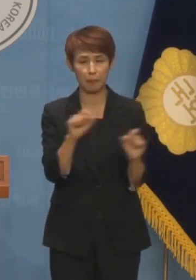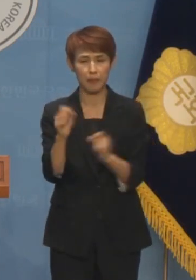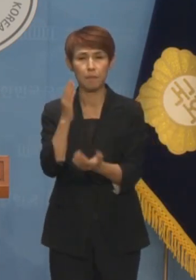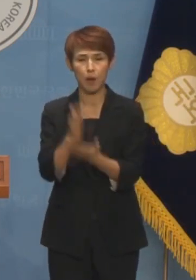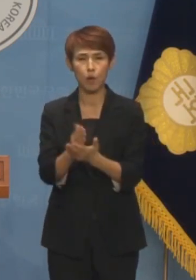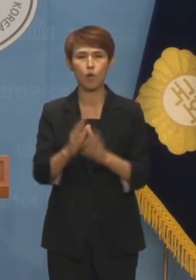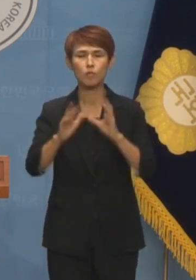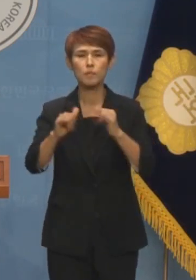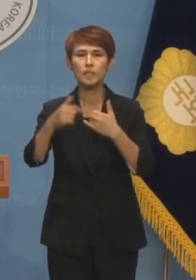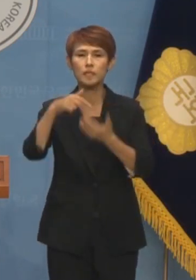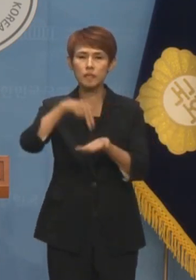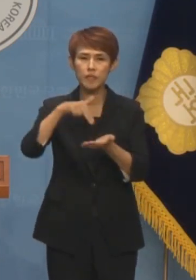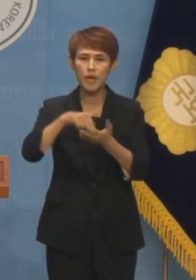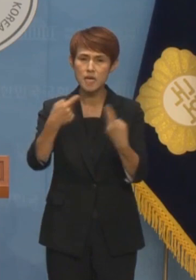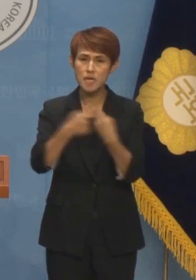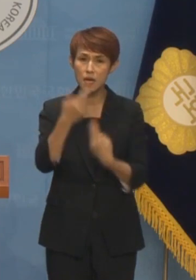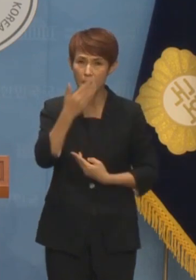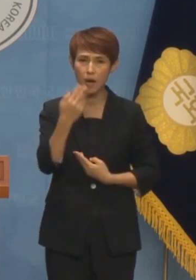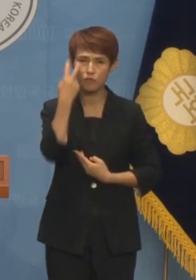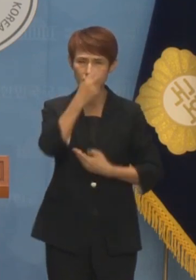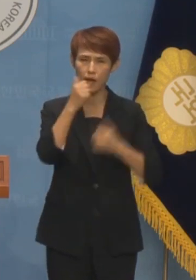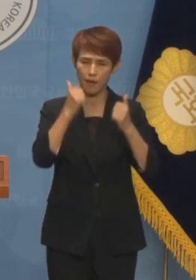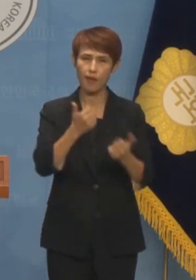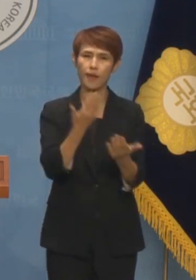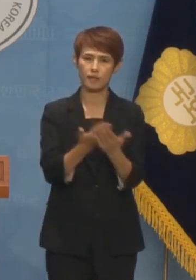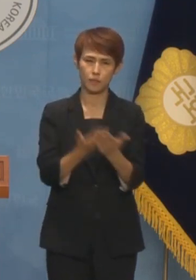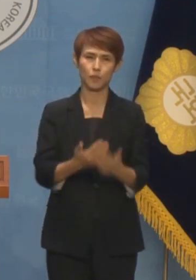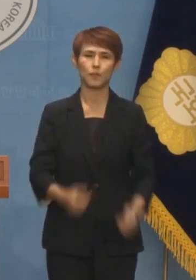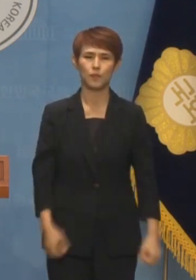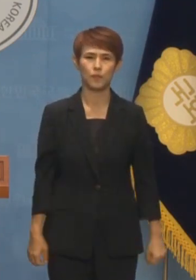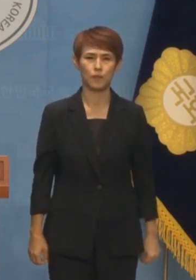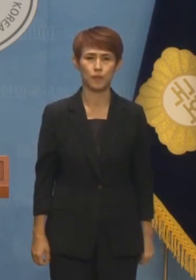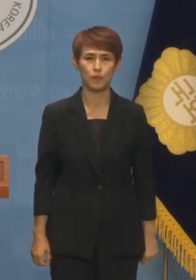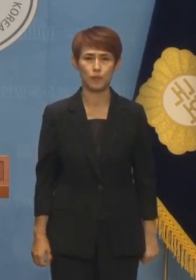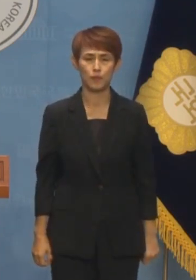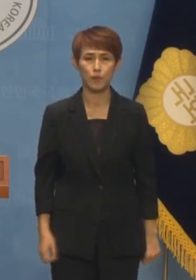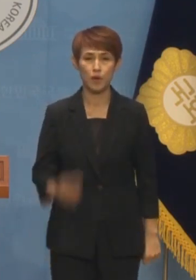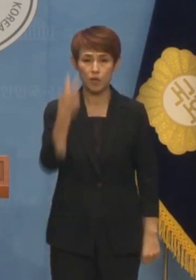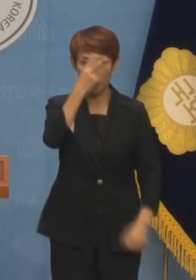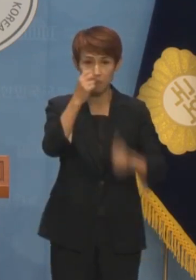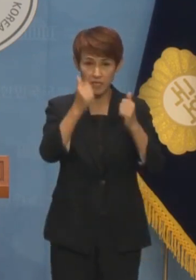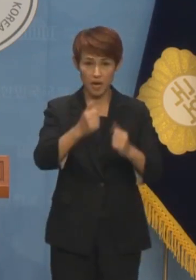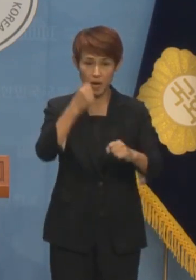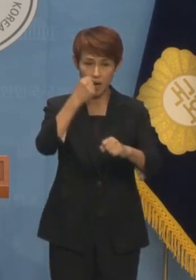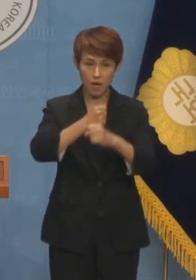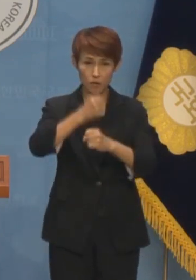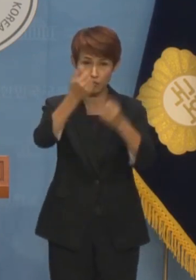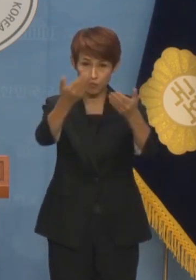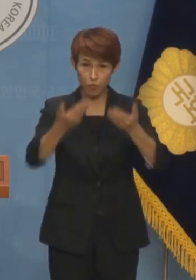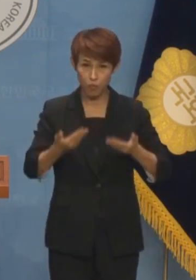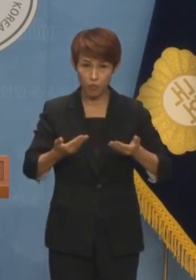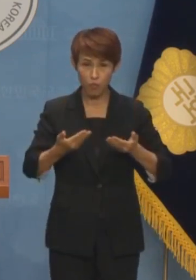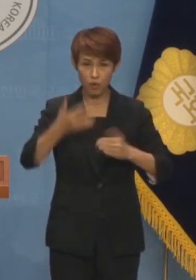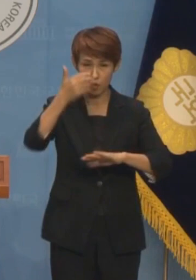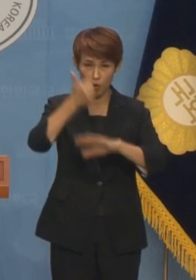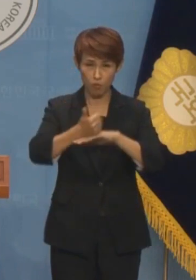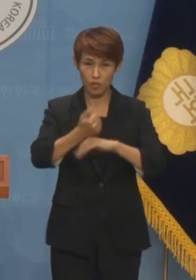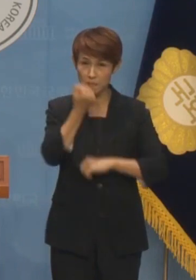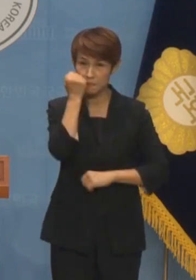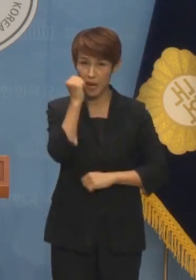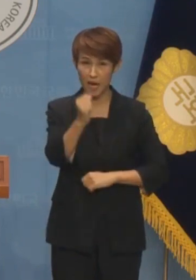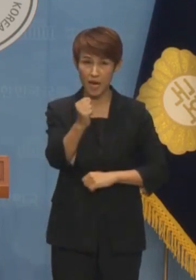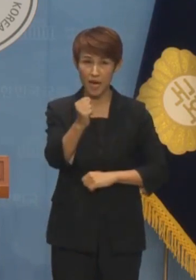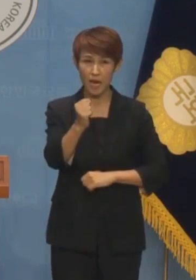납득할 수 있는 수사로 말하십시오. 결국 검찰이 내놓을 답이 뻔하다면 특검에